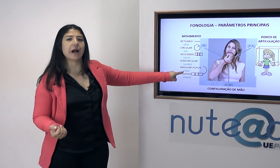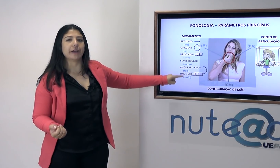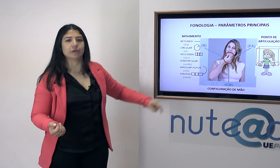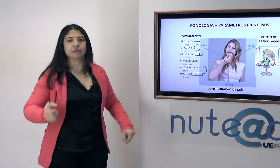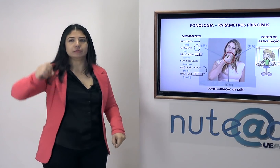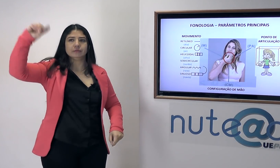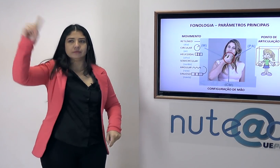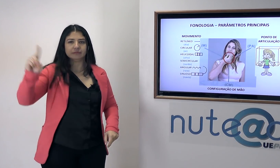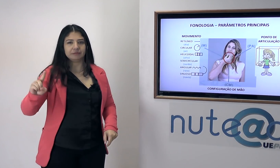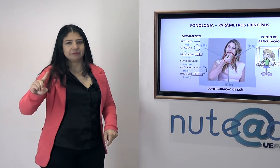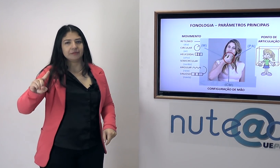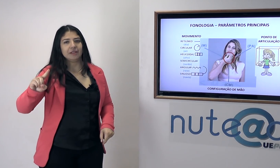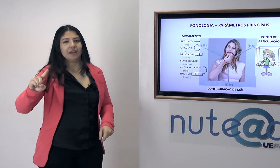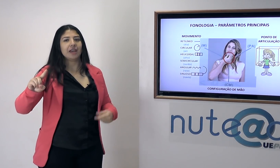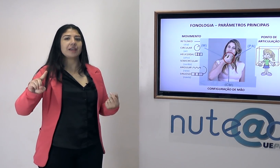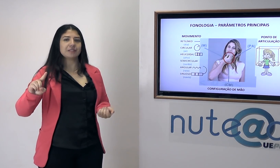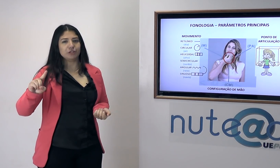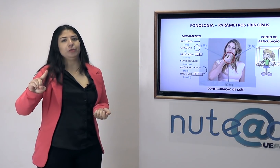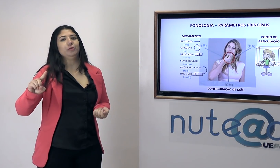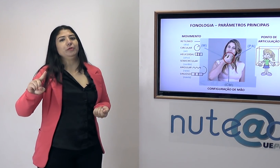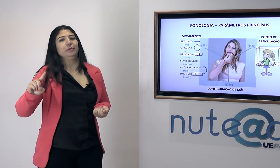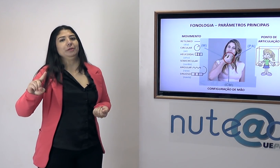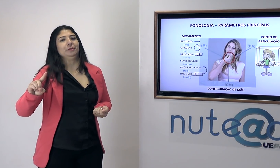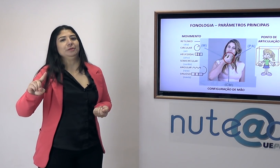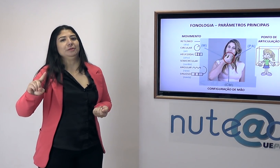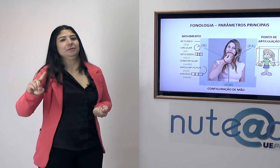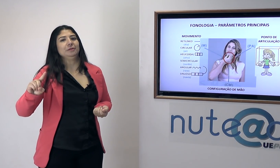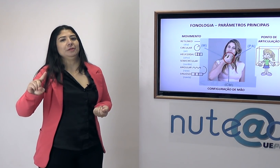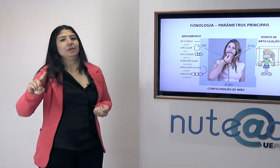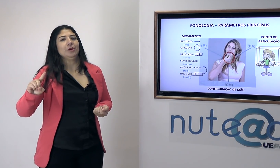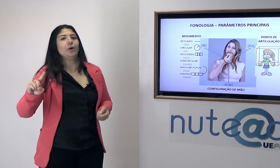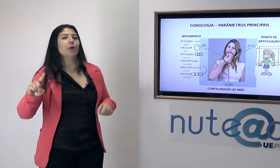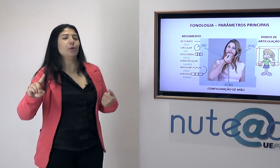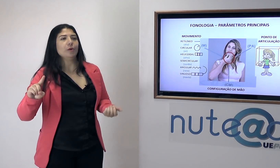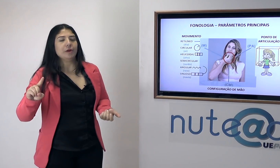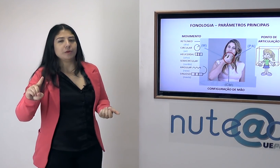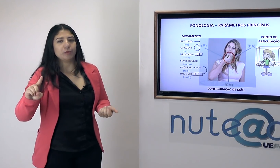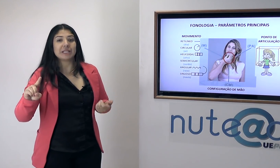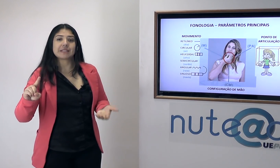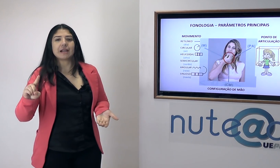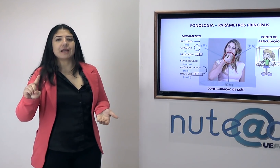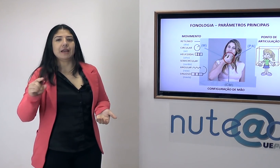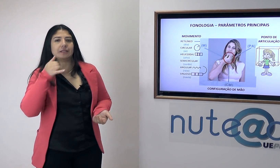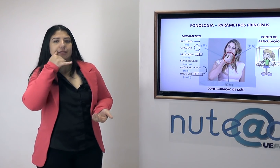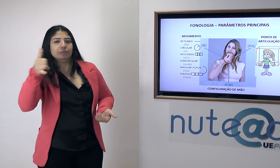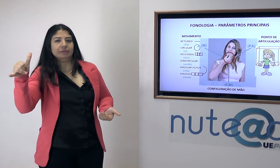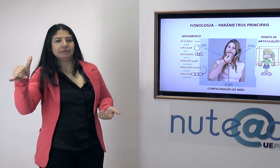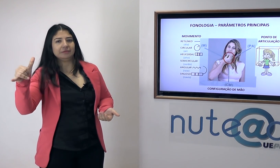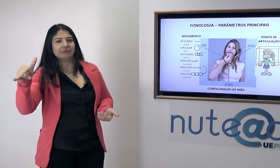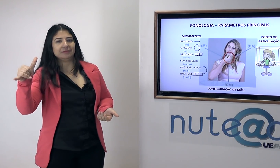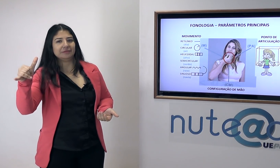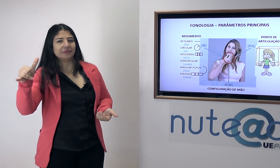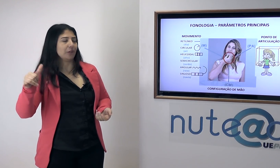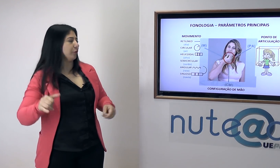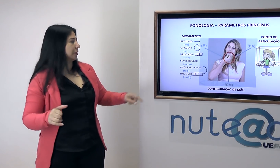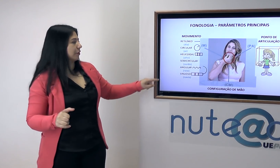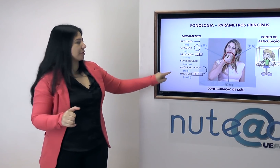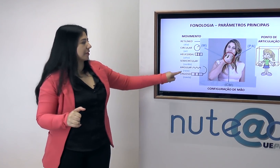raio. É esse tipo de movimento. Ou uma descarga elétrica. Eu vou ter o